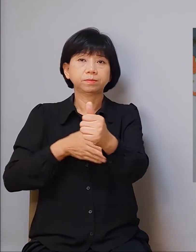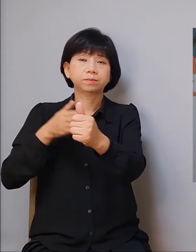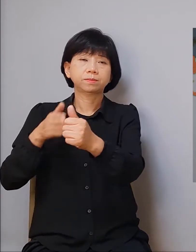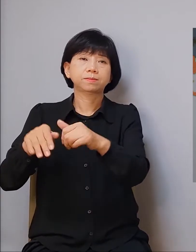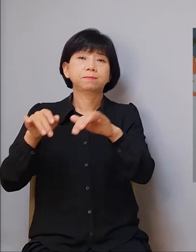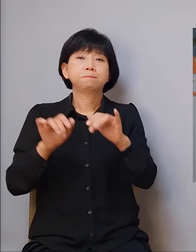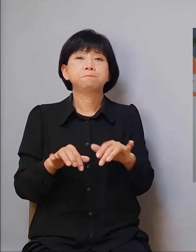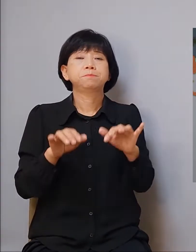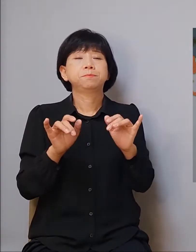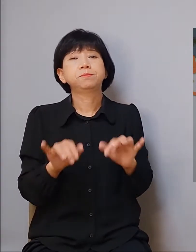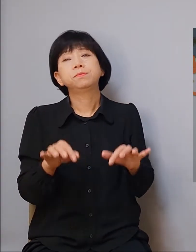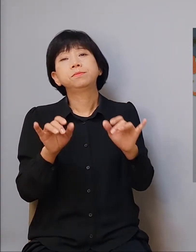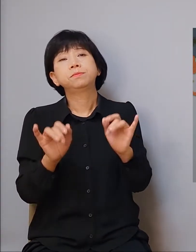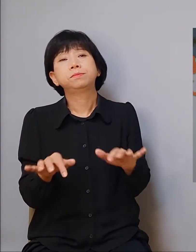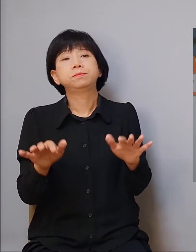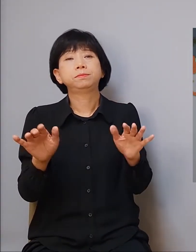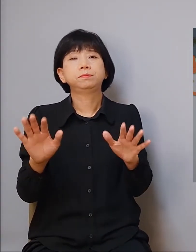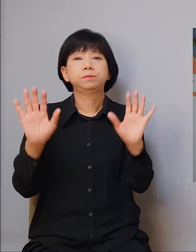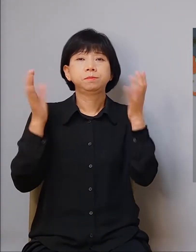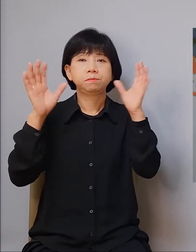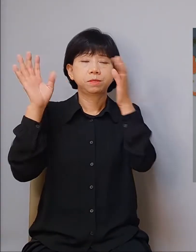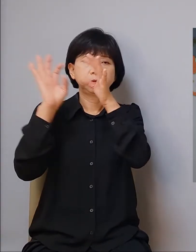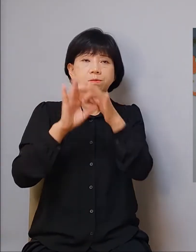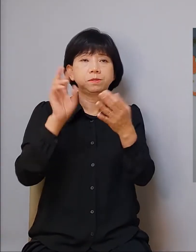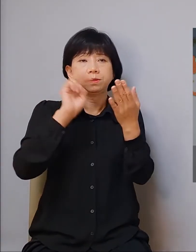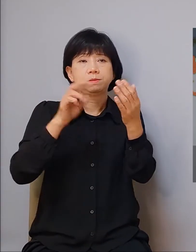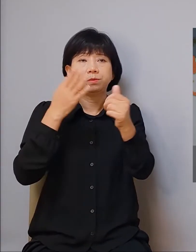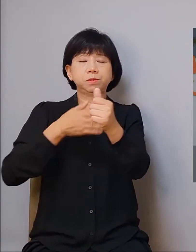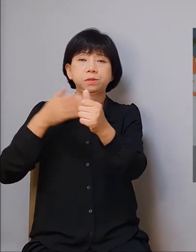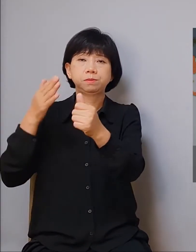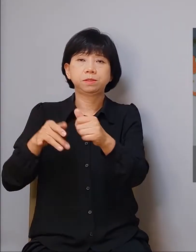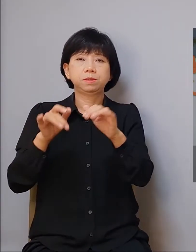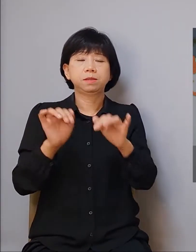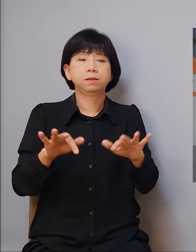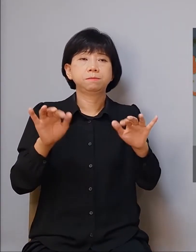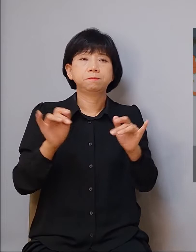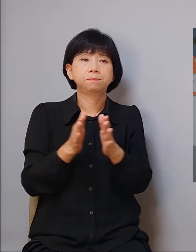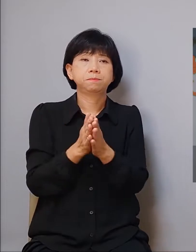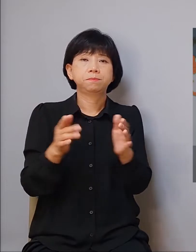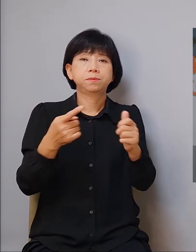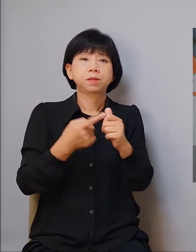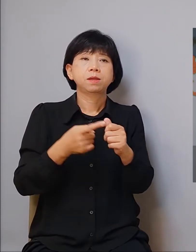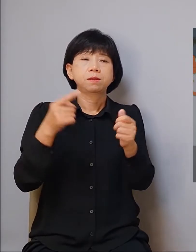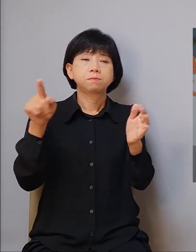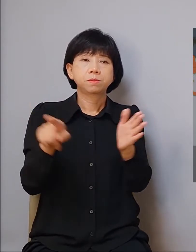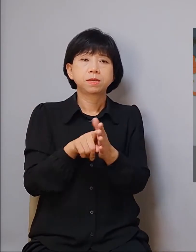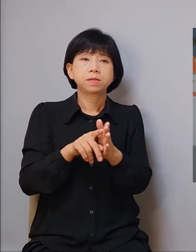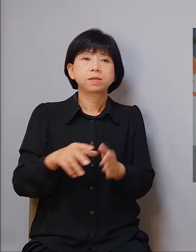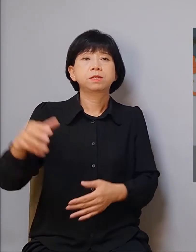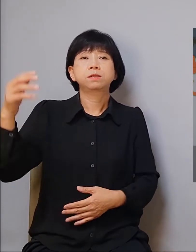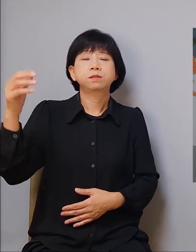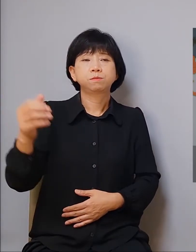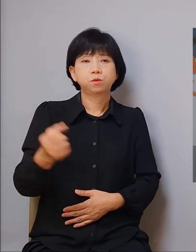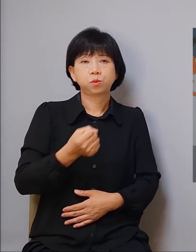앉으시겠습니다. 우리 박수 치면서 찬송합니다. 믿음으로 가리라.